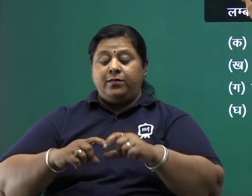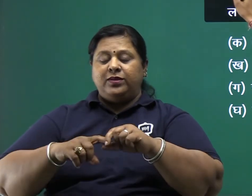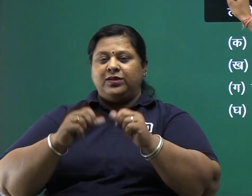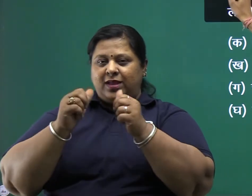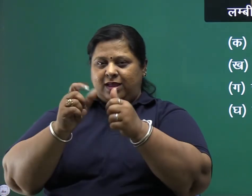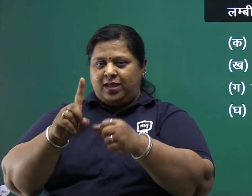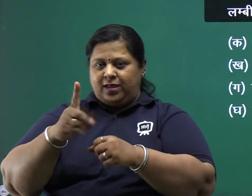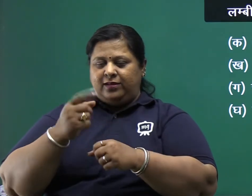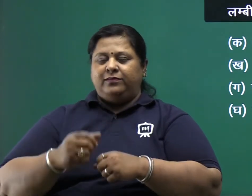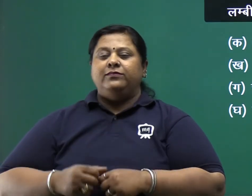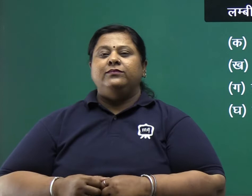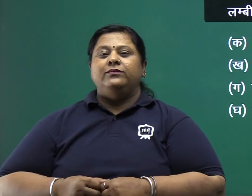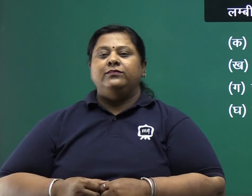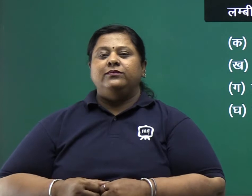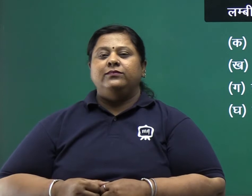संख्या 1,